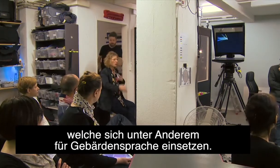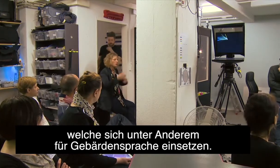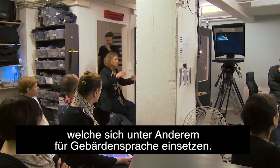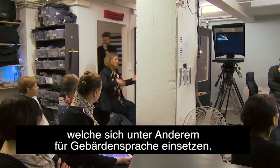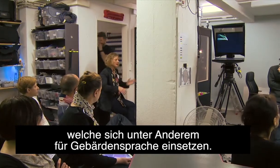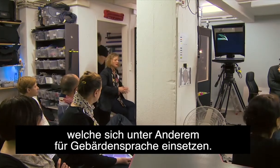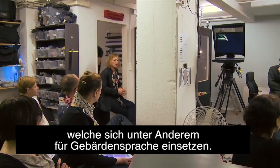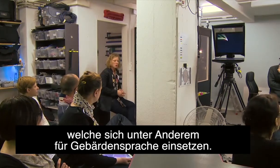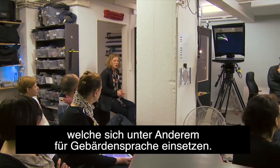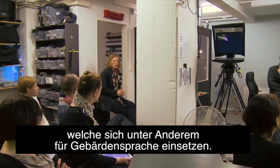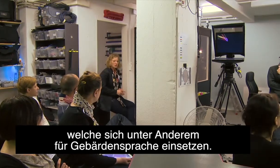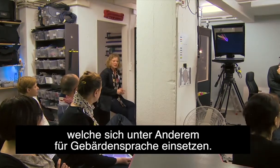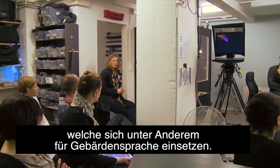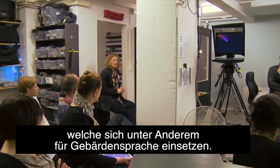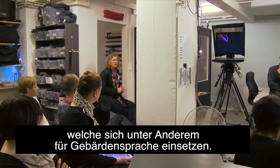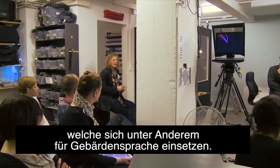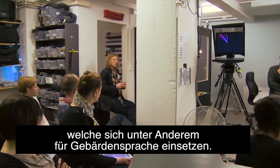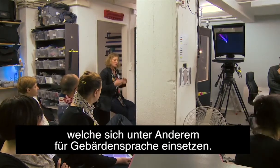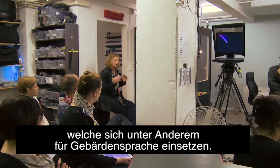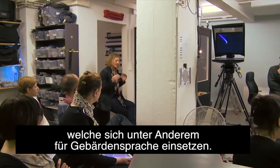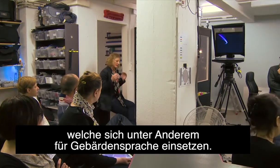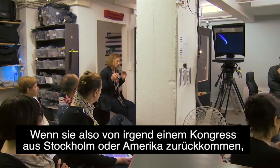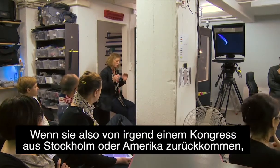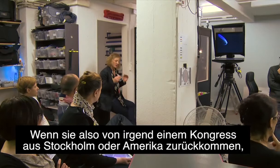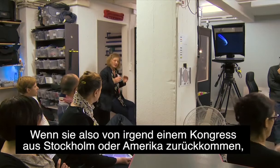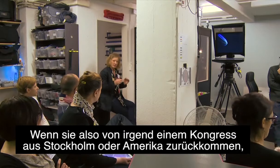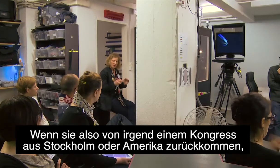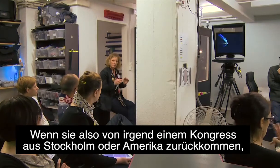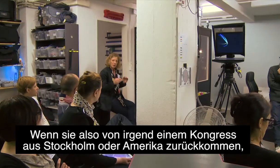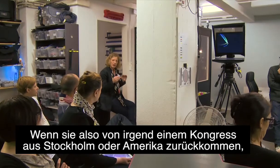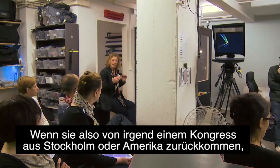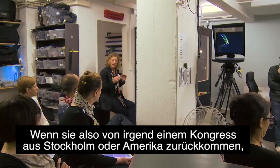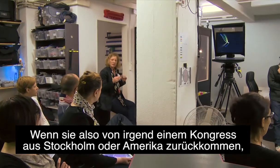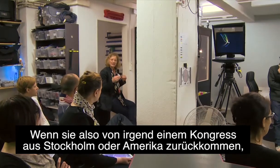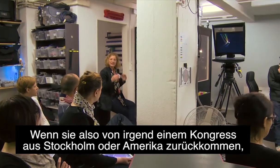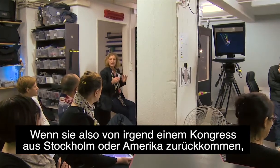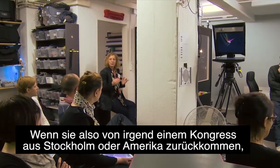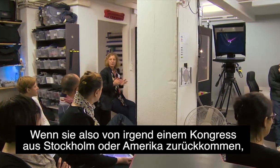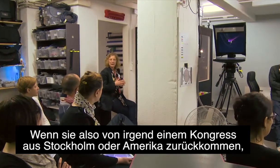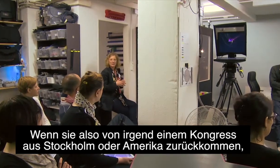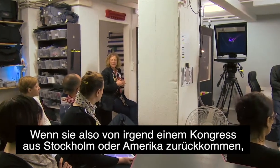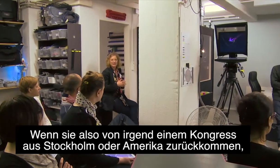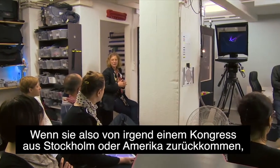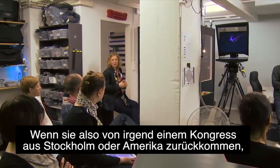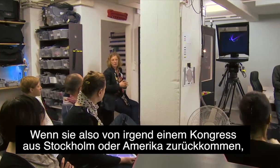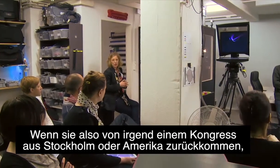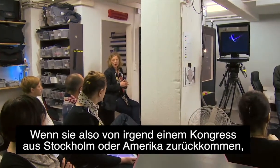Stockholm oder Amerika zurück und dann tun sie die deutsch-schweizer Gebärdensprache, wir haben das gleiche Problem wie die Lautsprache